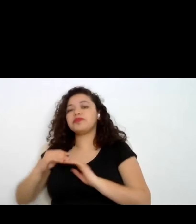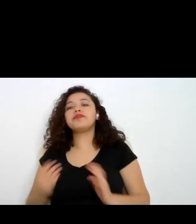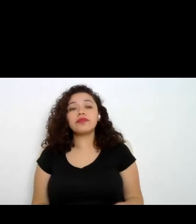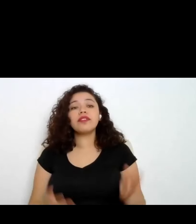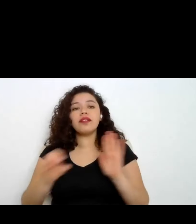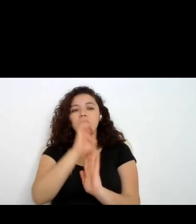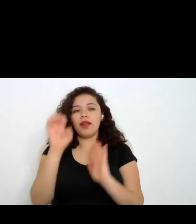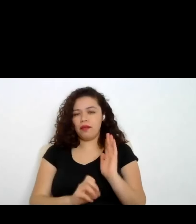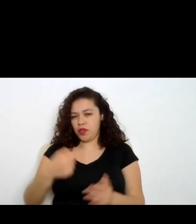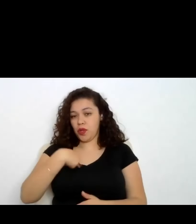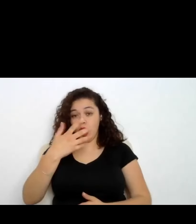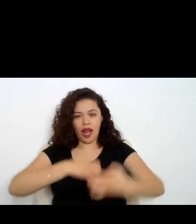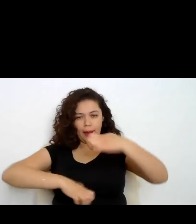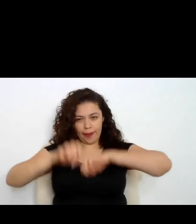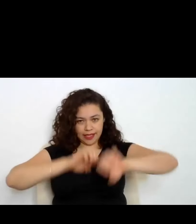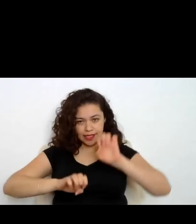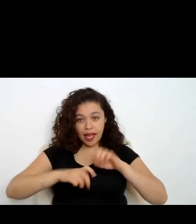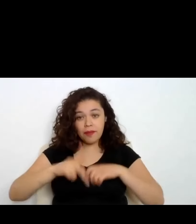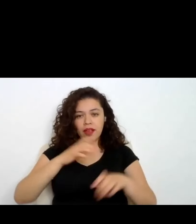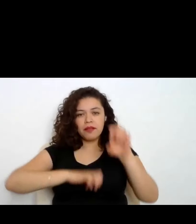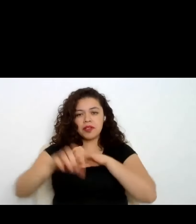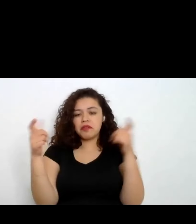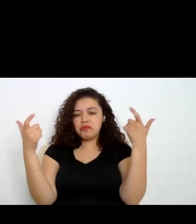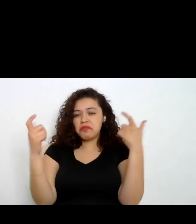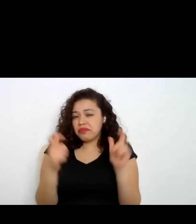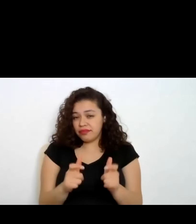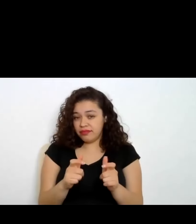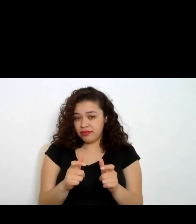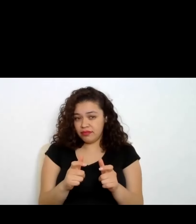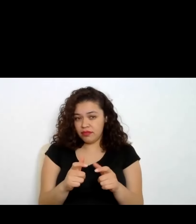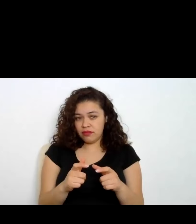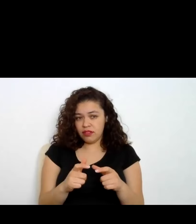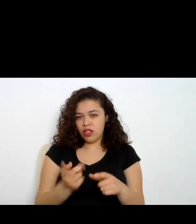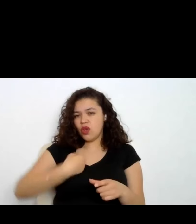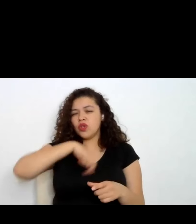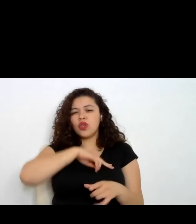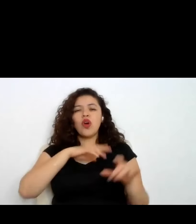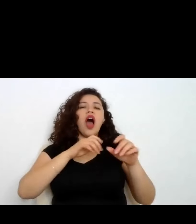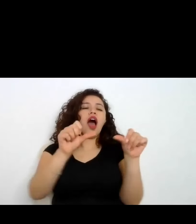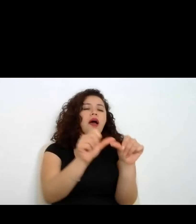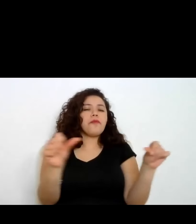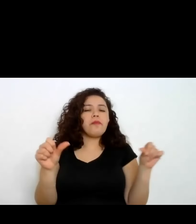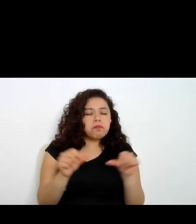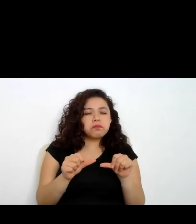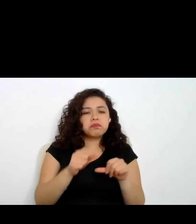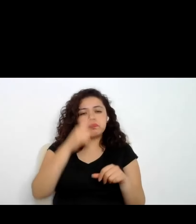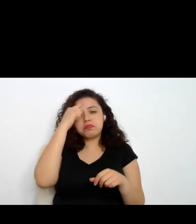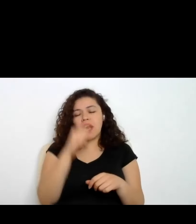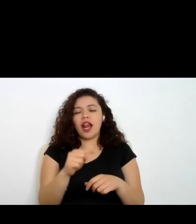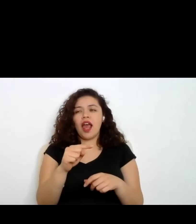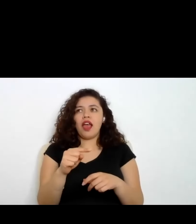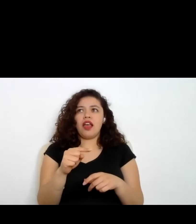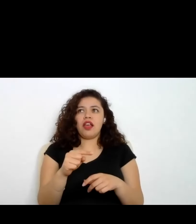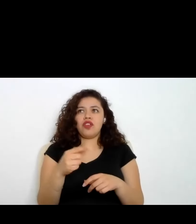una empresa, pero somos una empresa pequeña y entonces no tenemos un área de nóminas